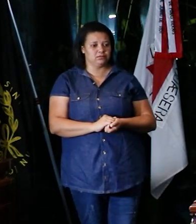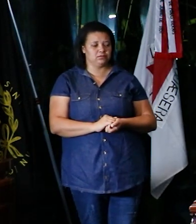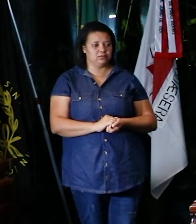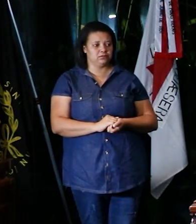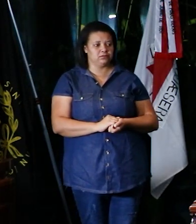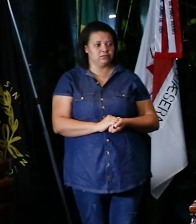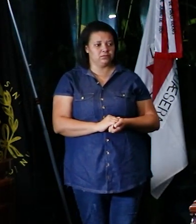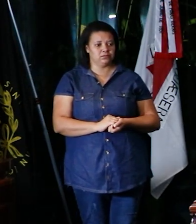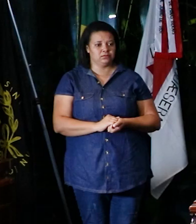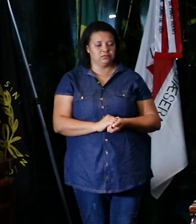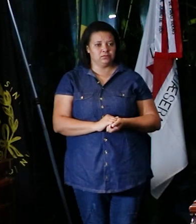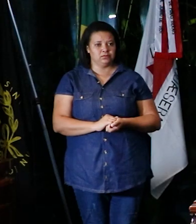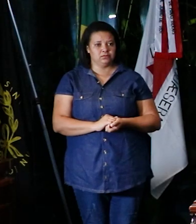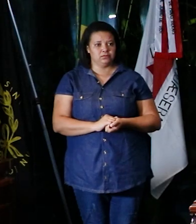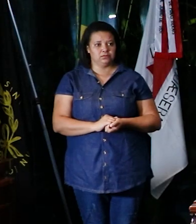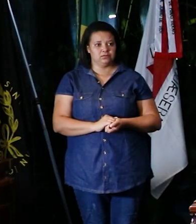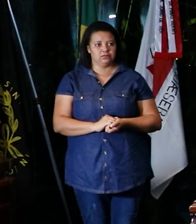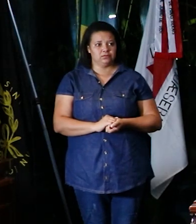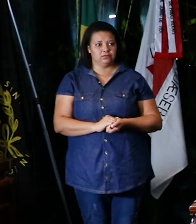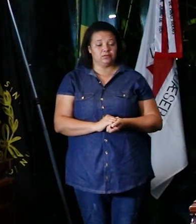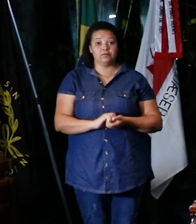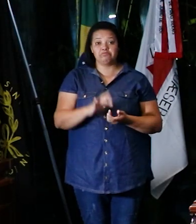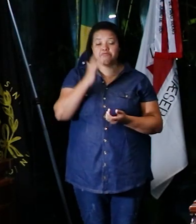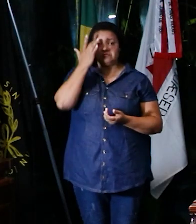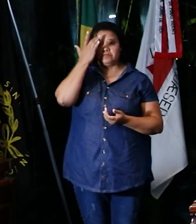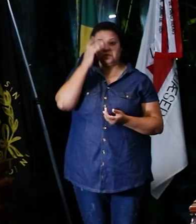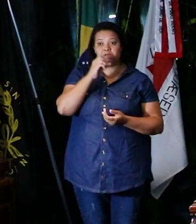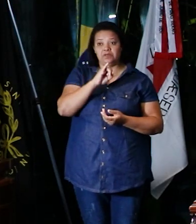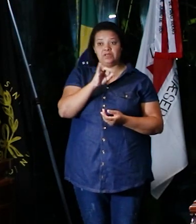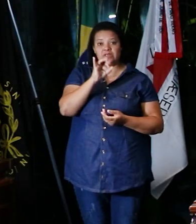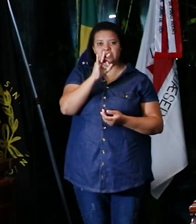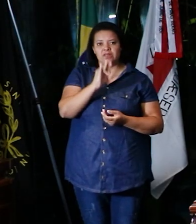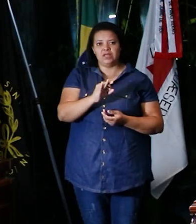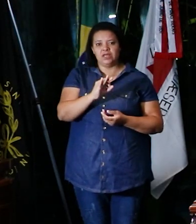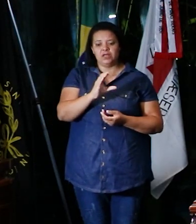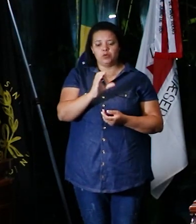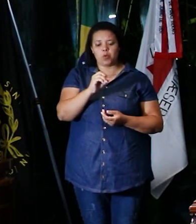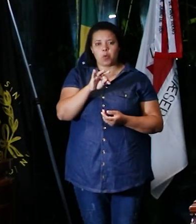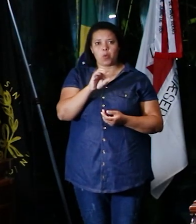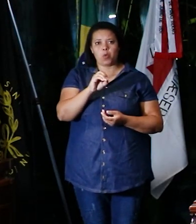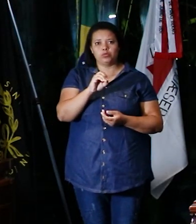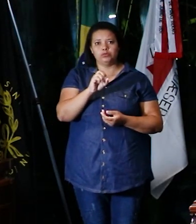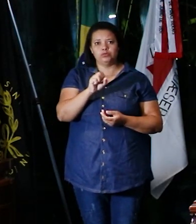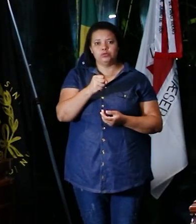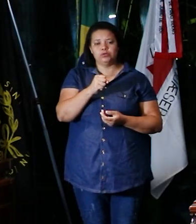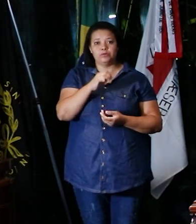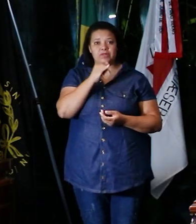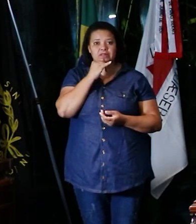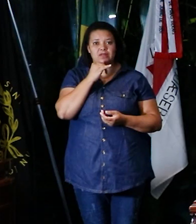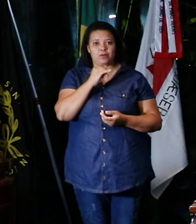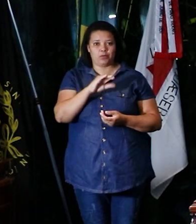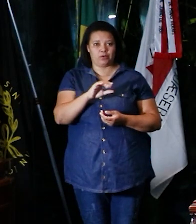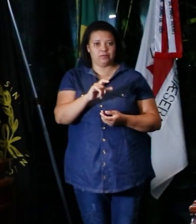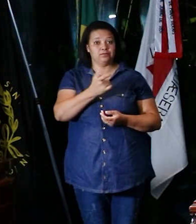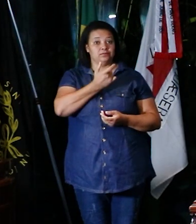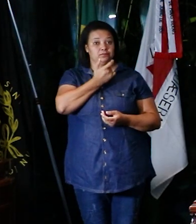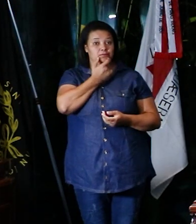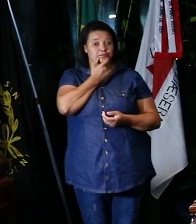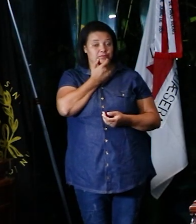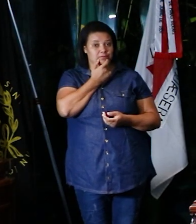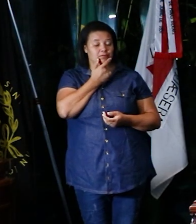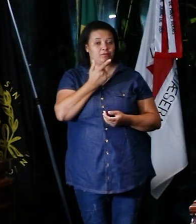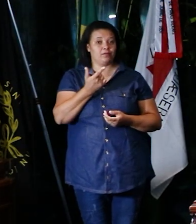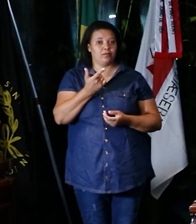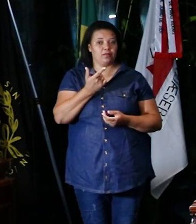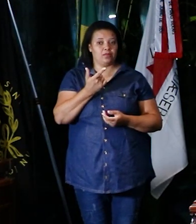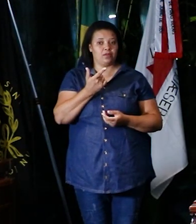não sei se são absolutamente de contos, a menos que a gente fale como Mar de Andrade, conto é aquilo que o autor chama